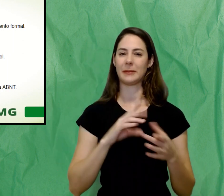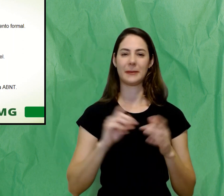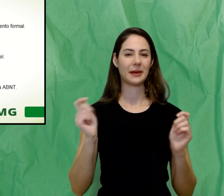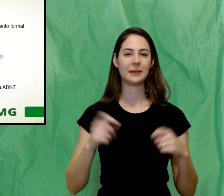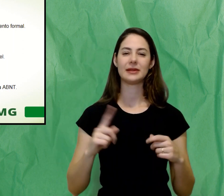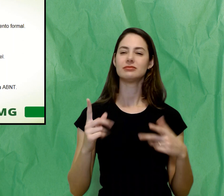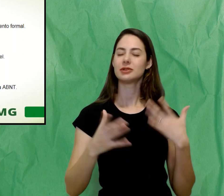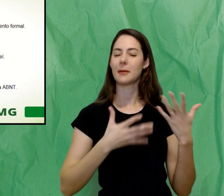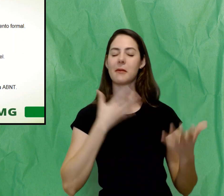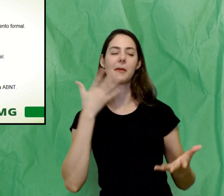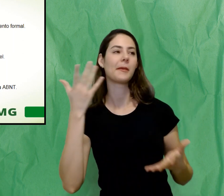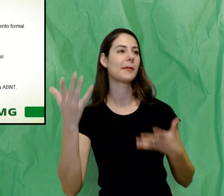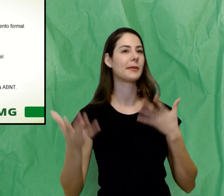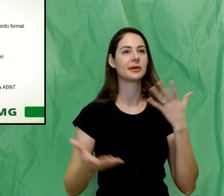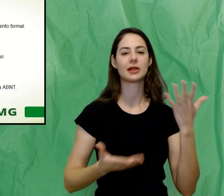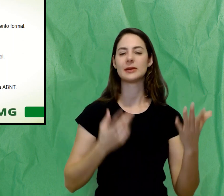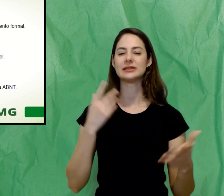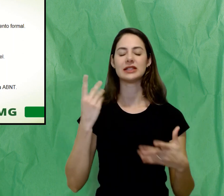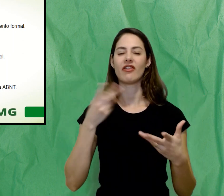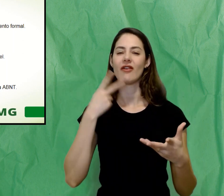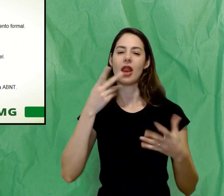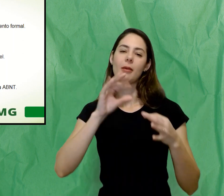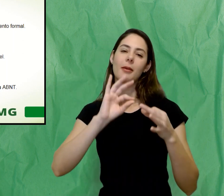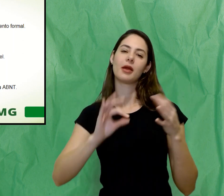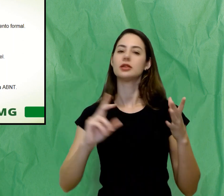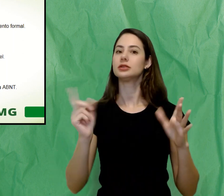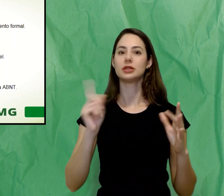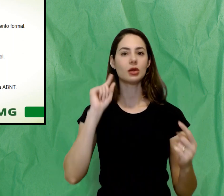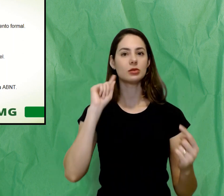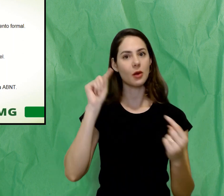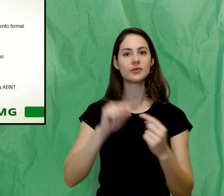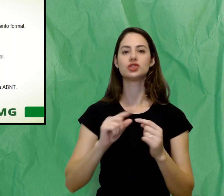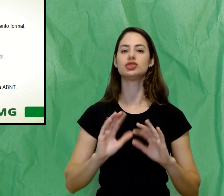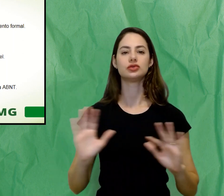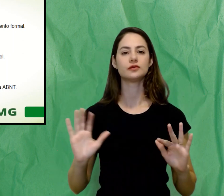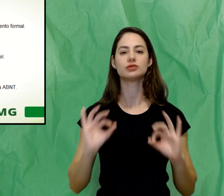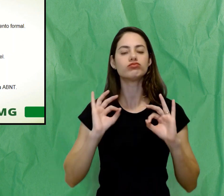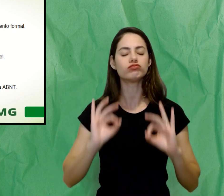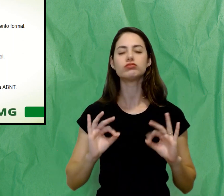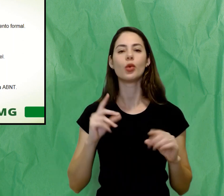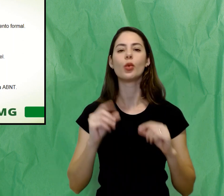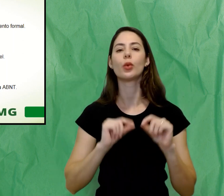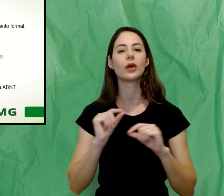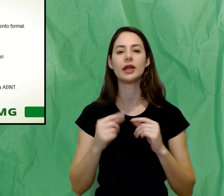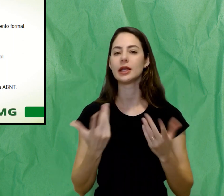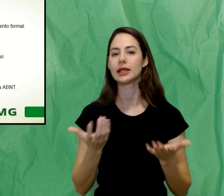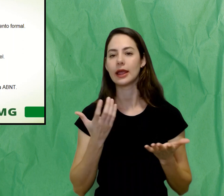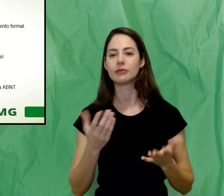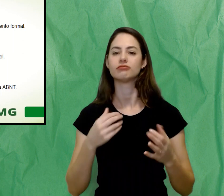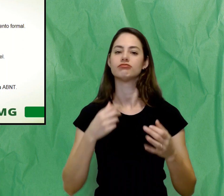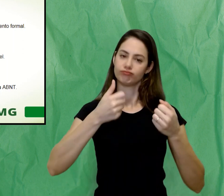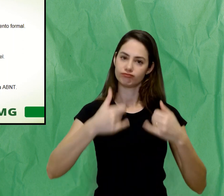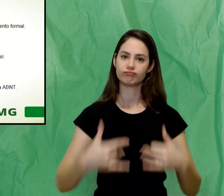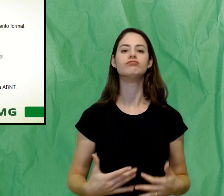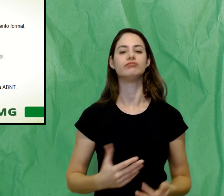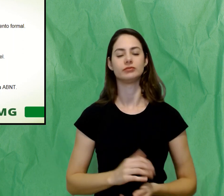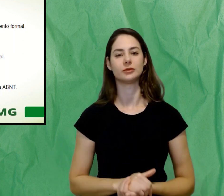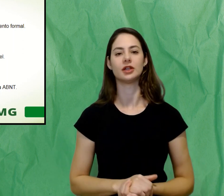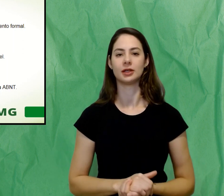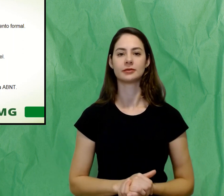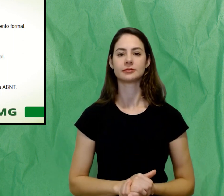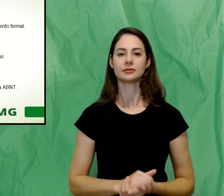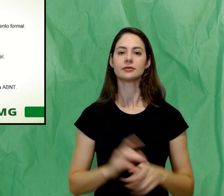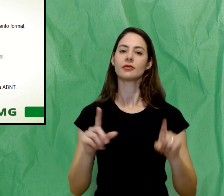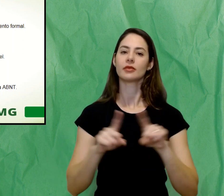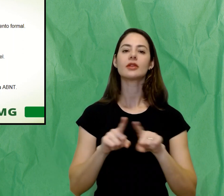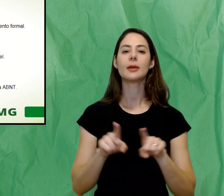muitos floreios, ele é bem objetivo e a gente tem que seguir essa mesma proposta. Ao mesmo tempo, tem que